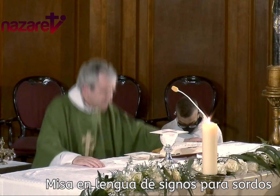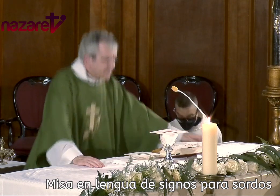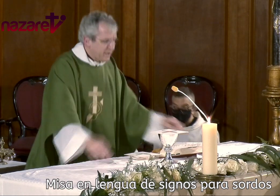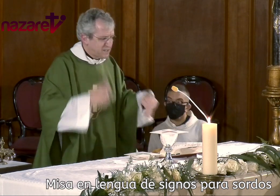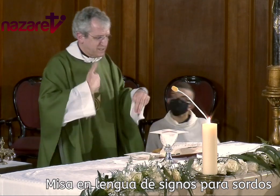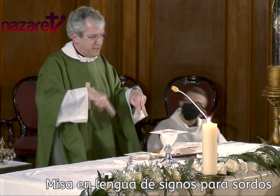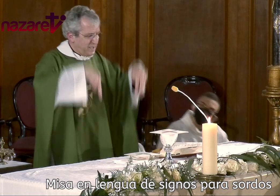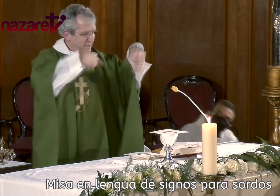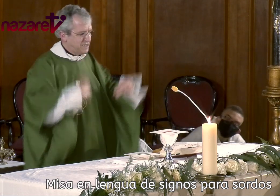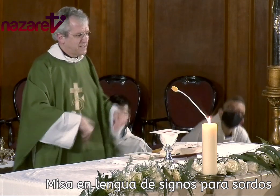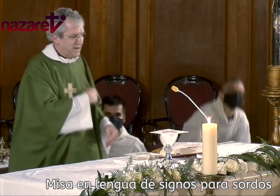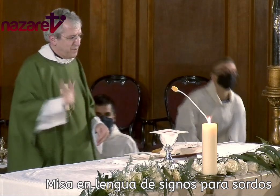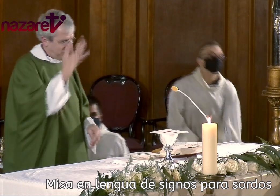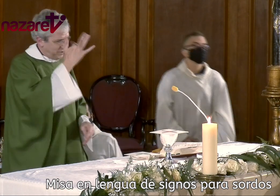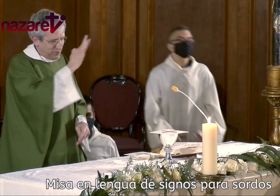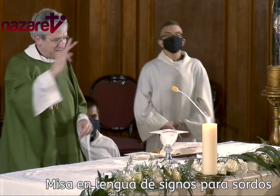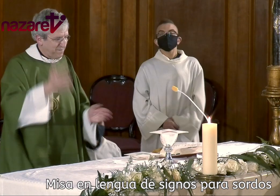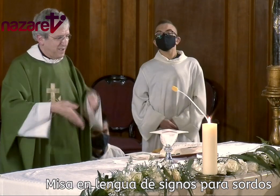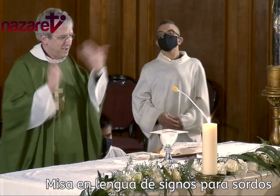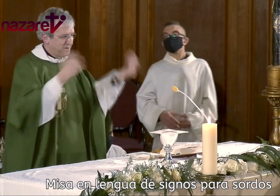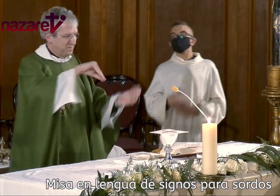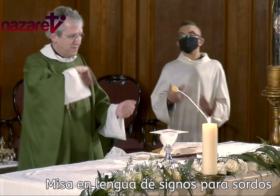este es el sacramento de nuestra fe